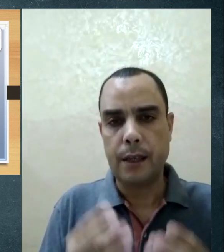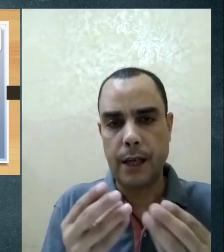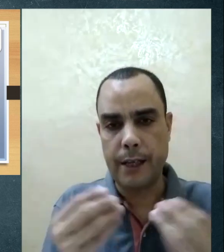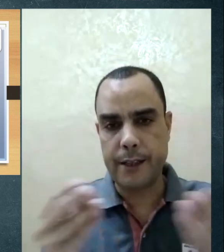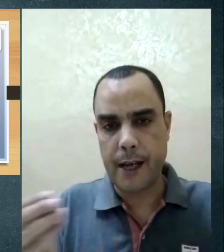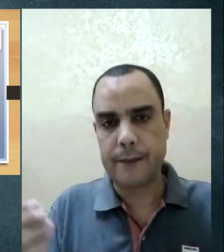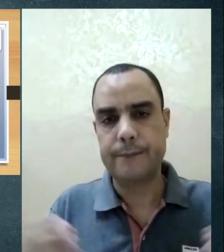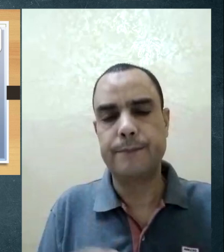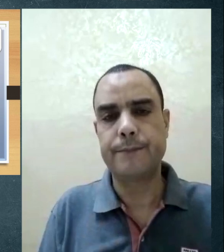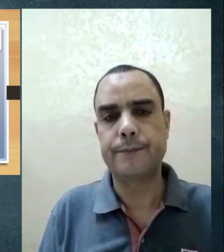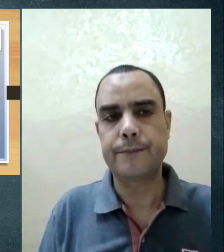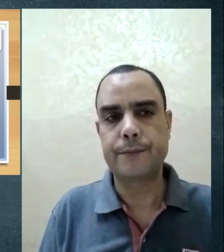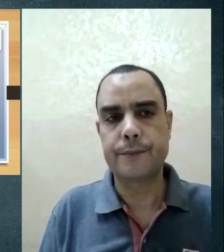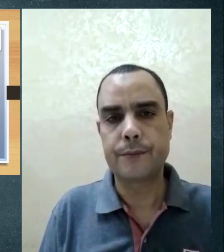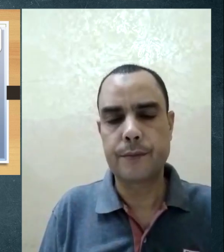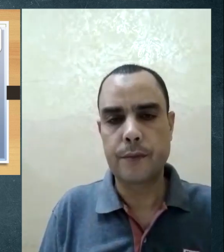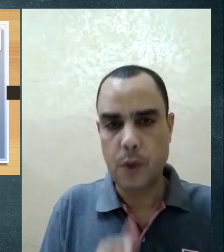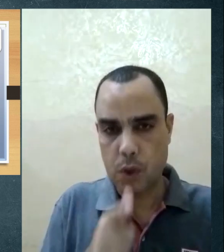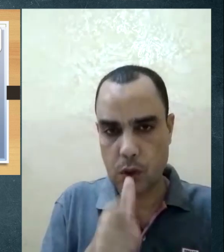عدة.